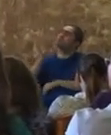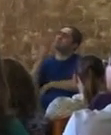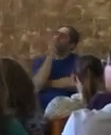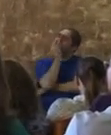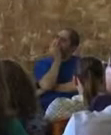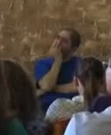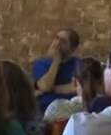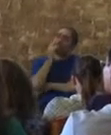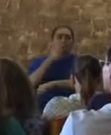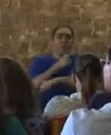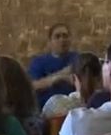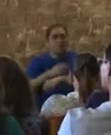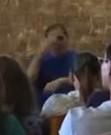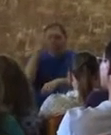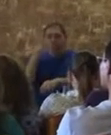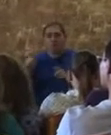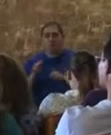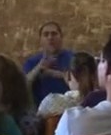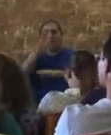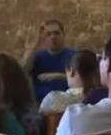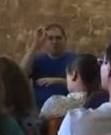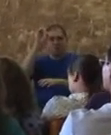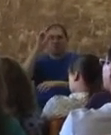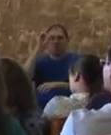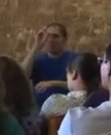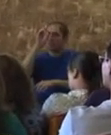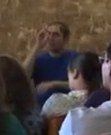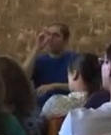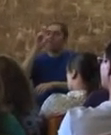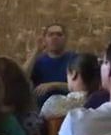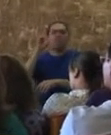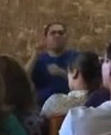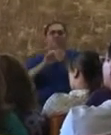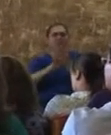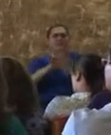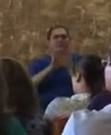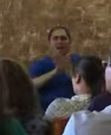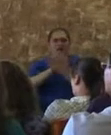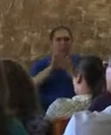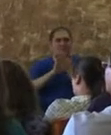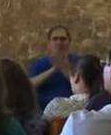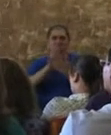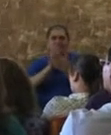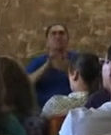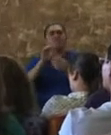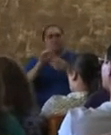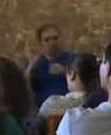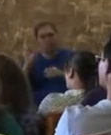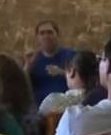E para a honra e glória de Deus, eu estou emocionado, porque eu não fiz isso para nada, fiz isso para servir a igreja.